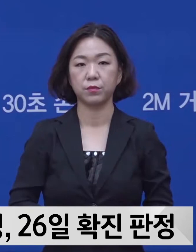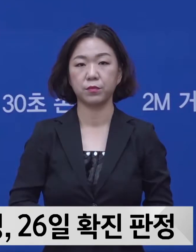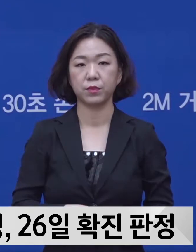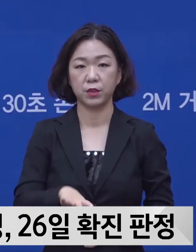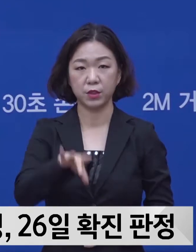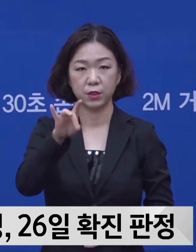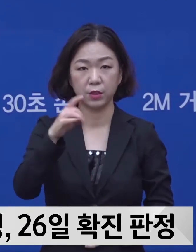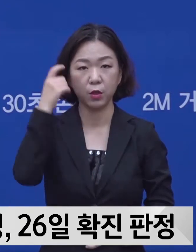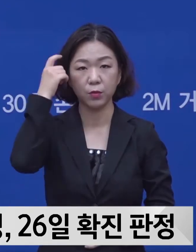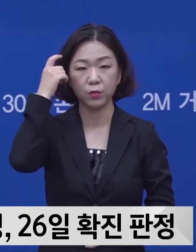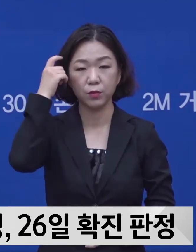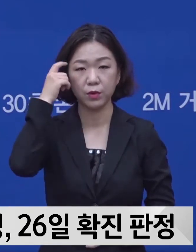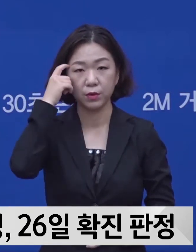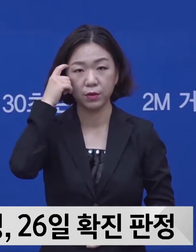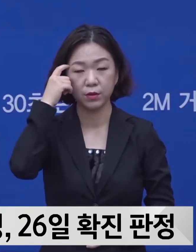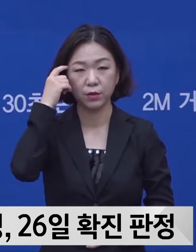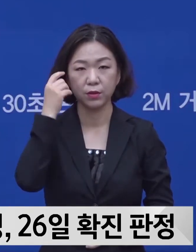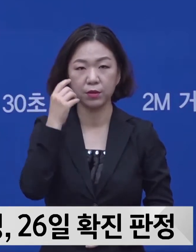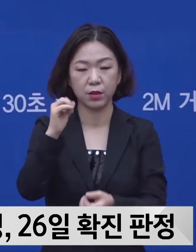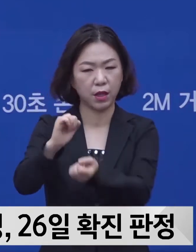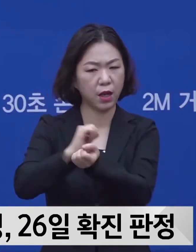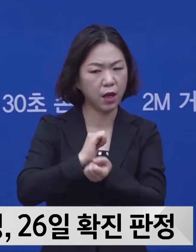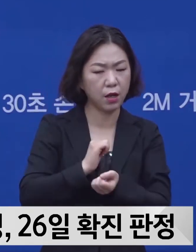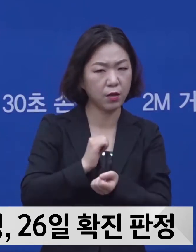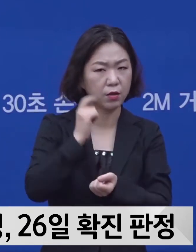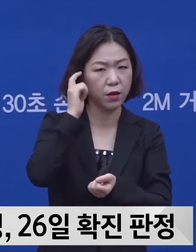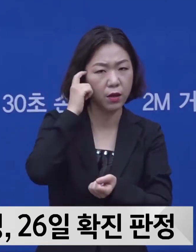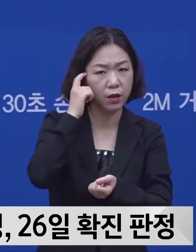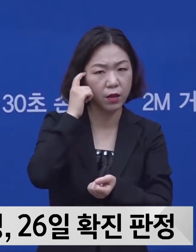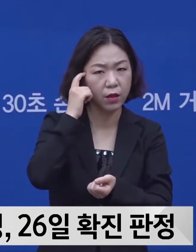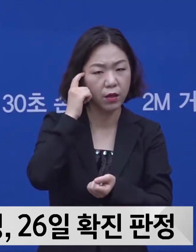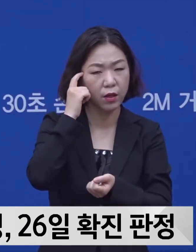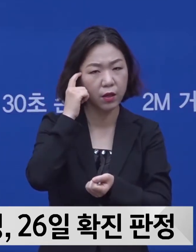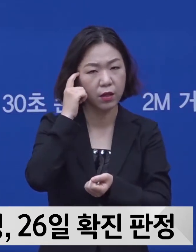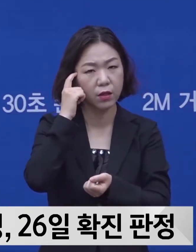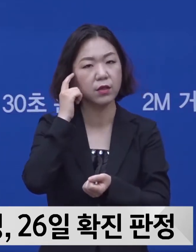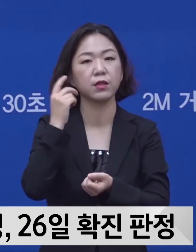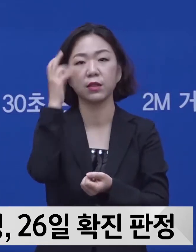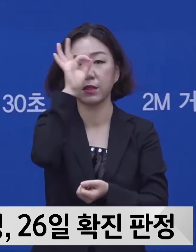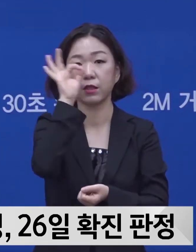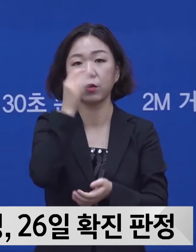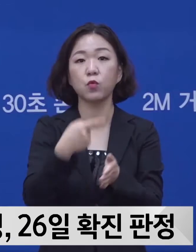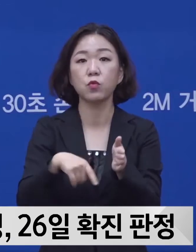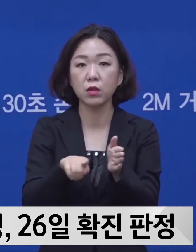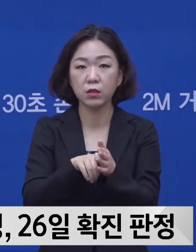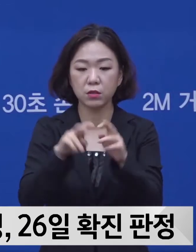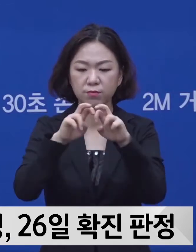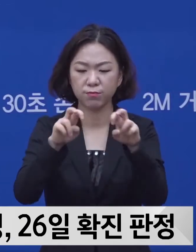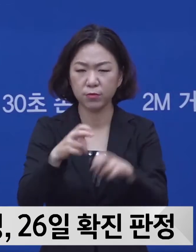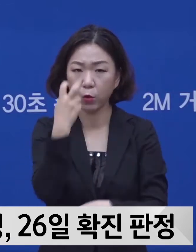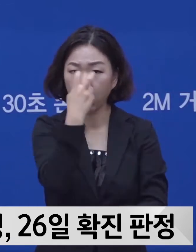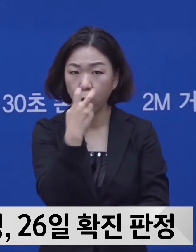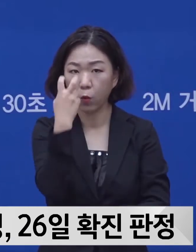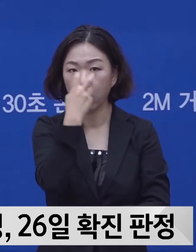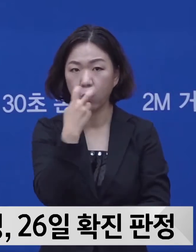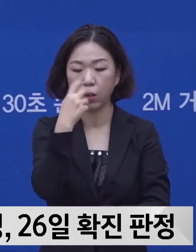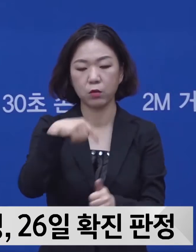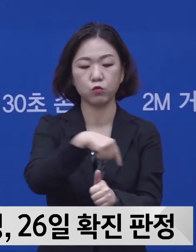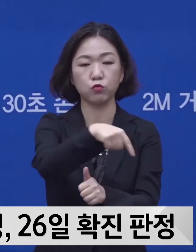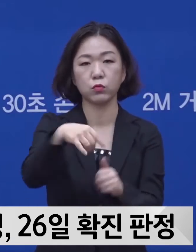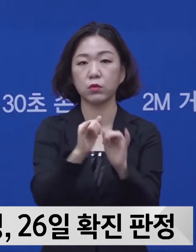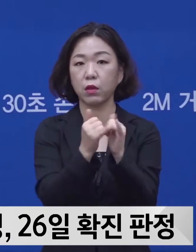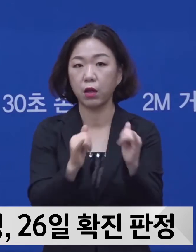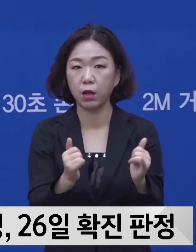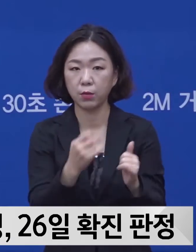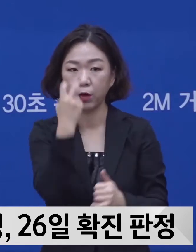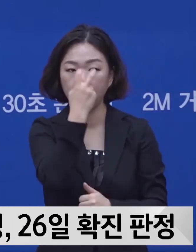최초 인지한 중구 확진자의 감염원 추정을 위해 심층 역학 조사 및 주변인을 대상으로